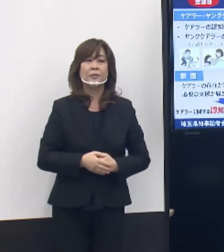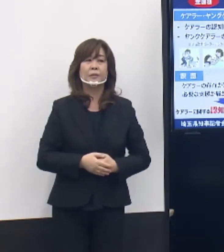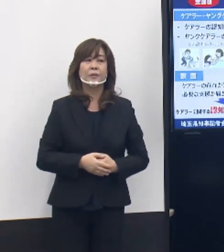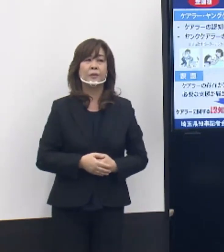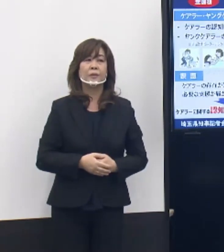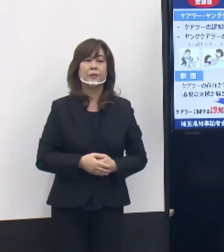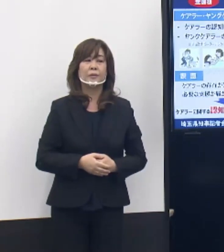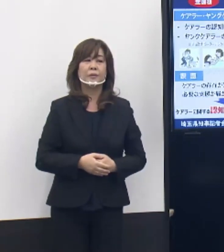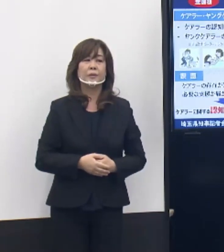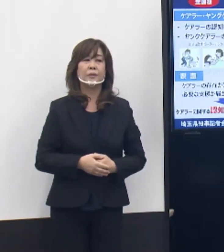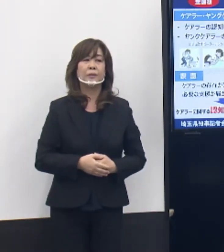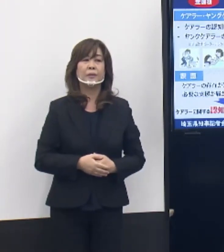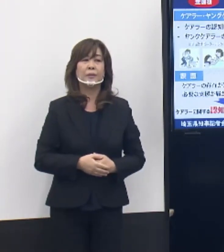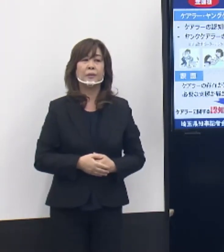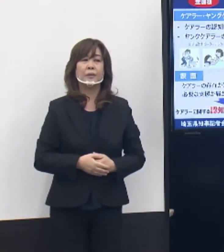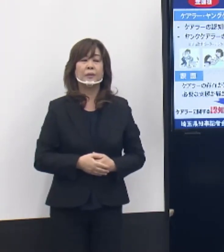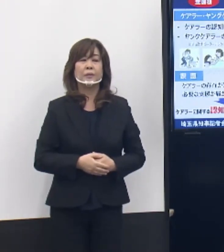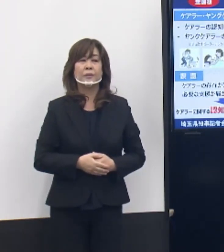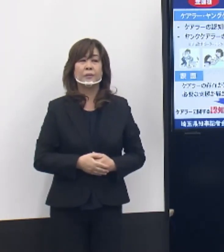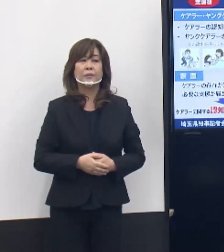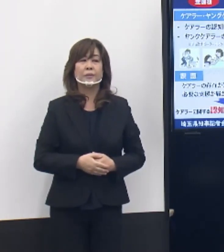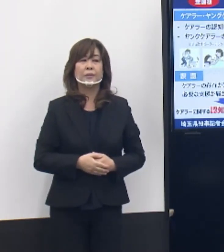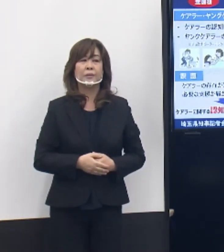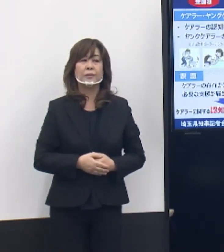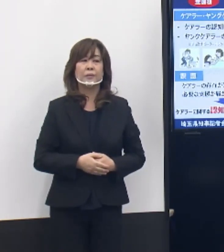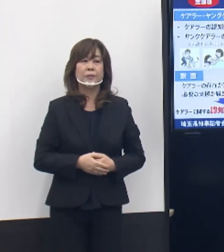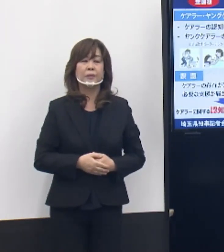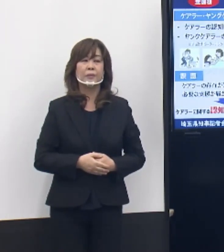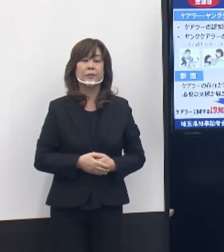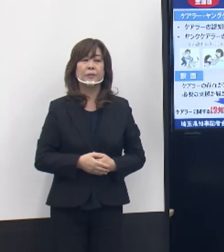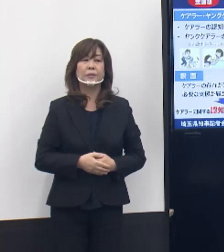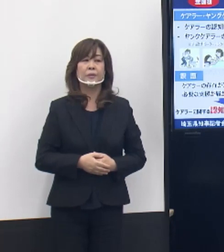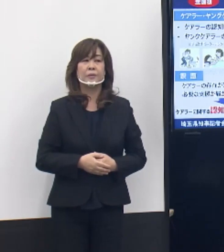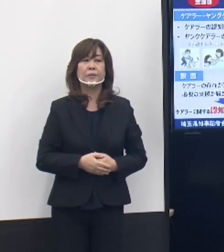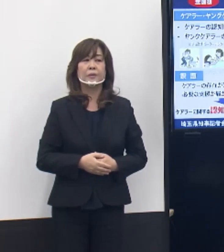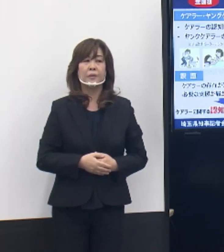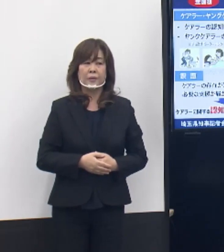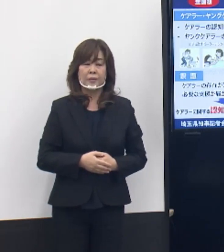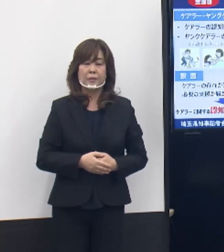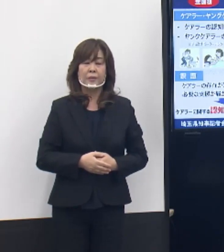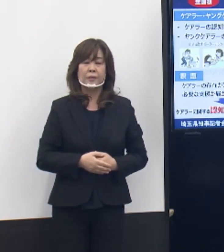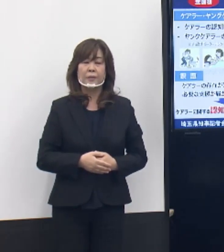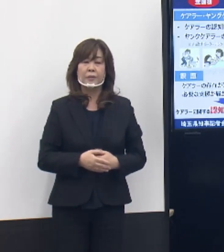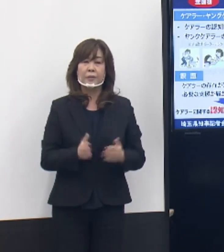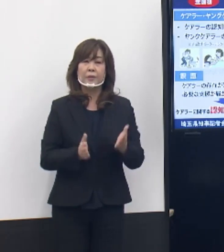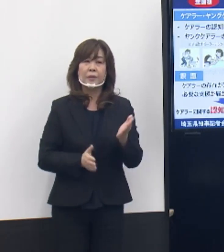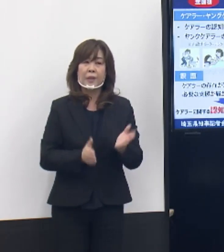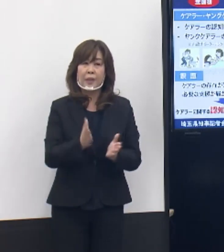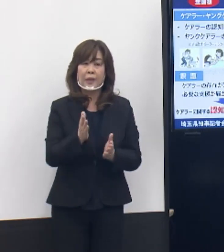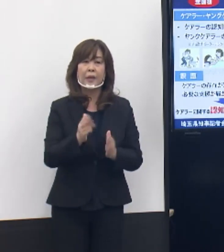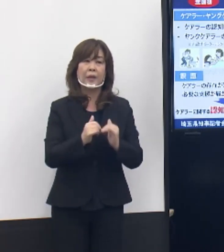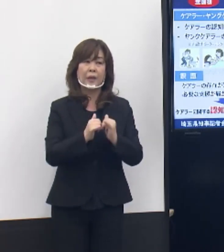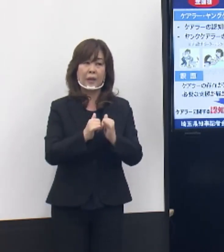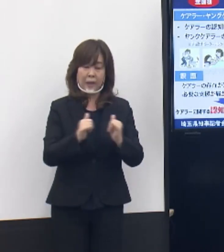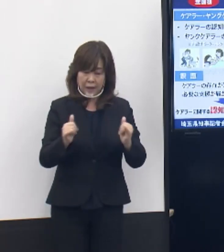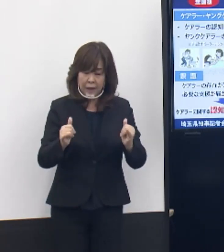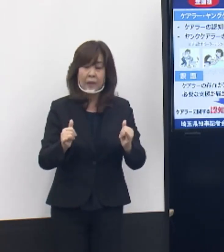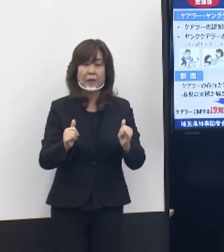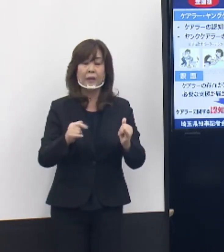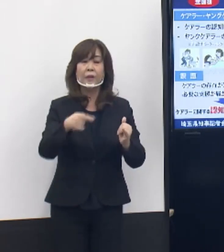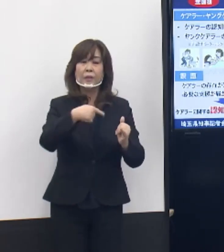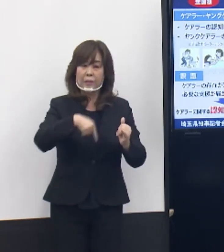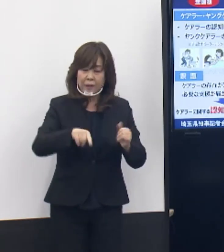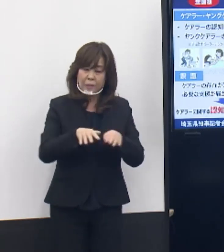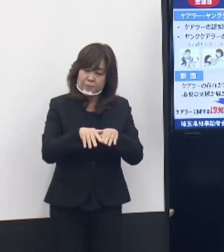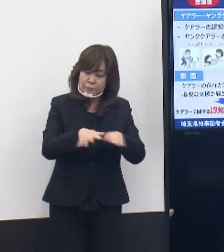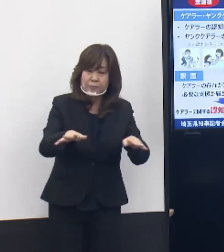上したと認識されているのかどうかというのをお伺いしたいのと、ケアラー、ヤングケアラーというものへの認知度向上に対して